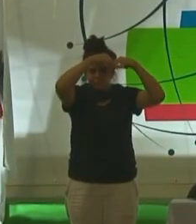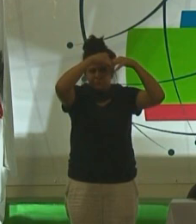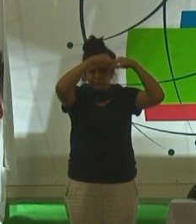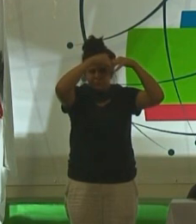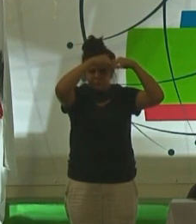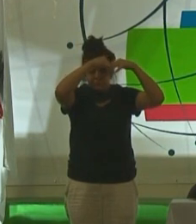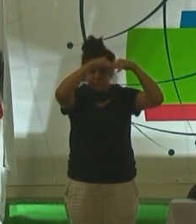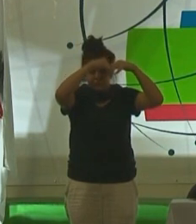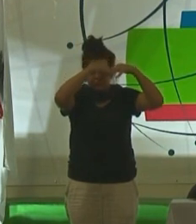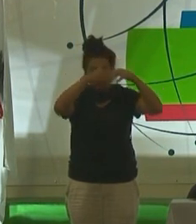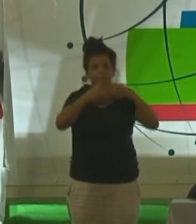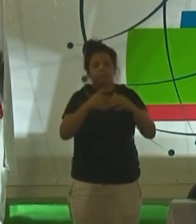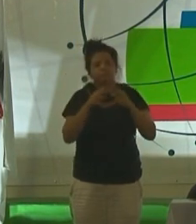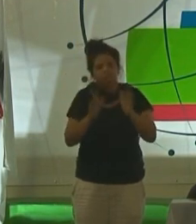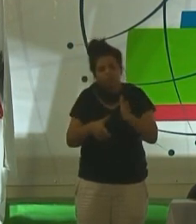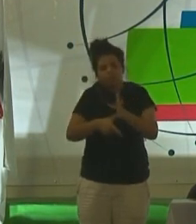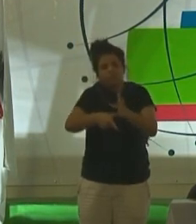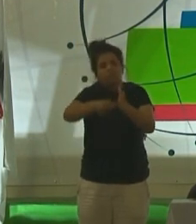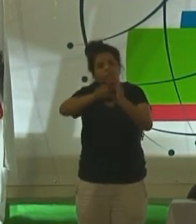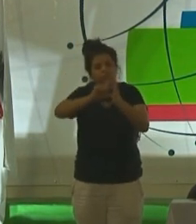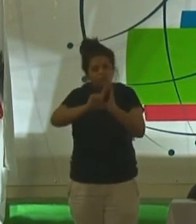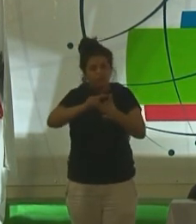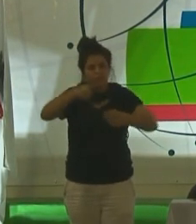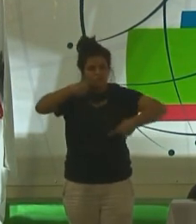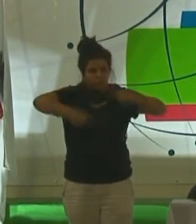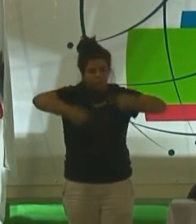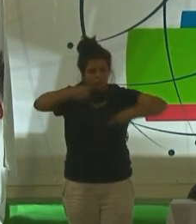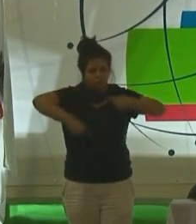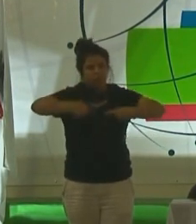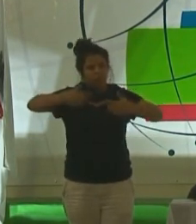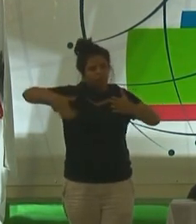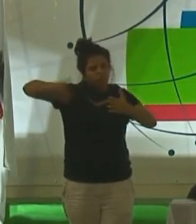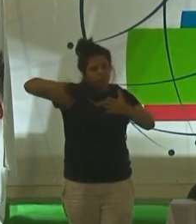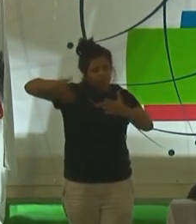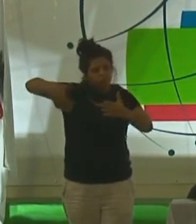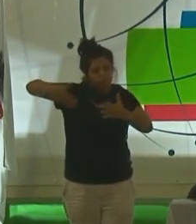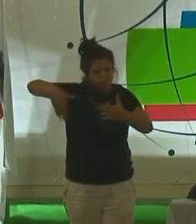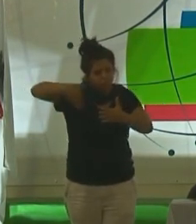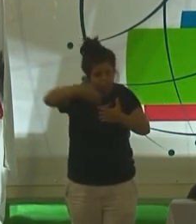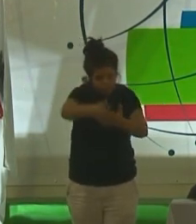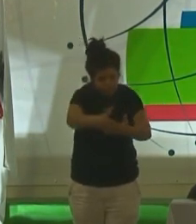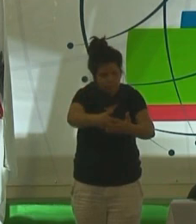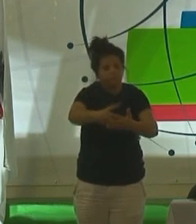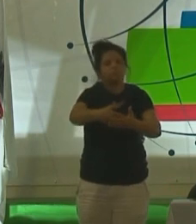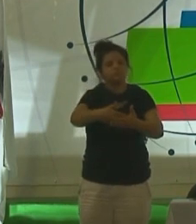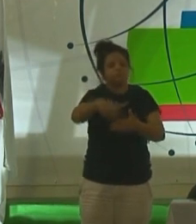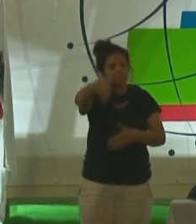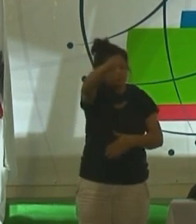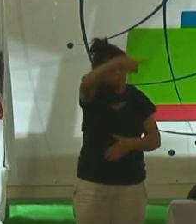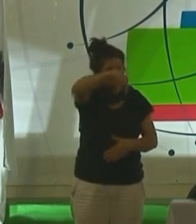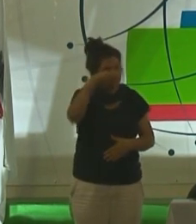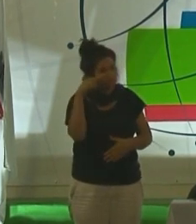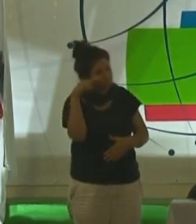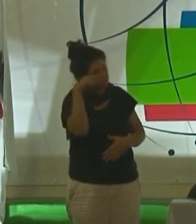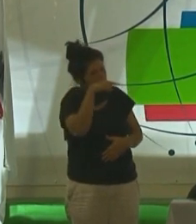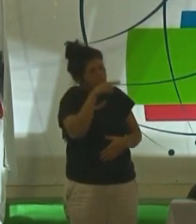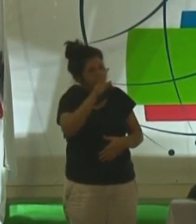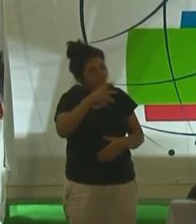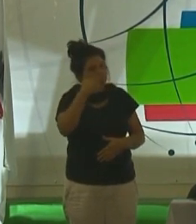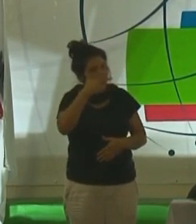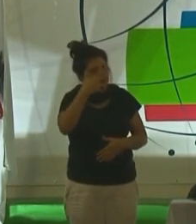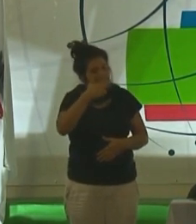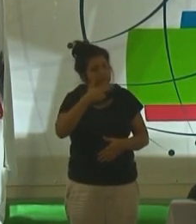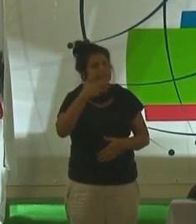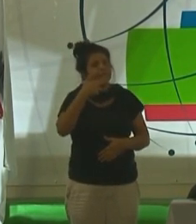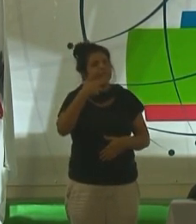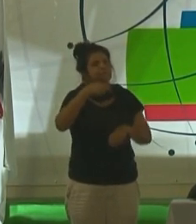tem discutido, tem feito aqui durante esse tempo. E vocês estão me vendo falar e parece que eu já estou aqui há